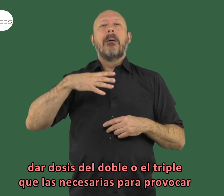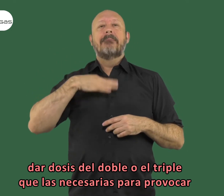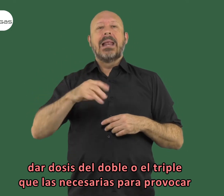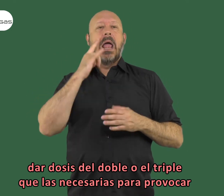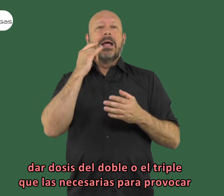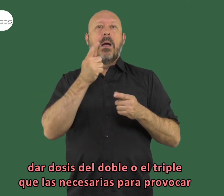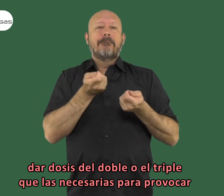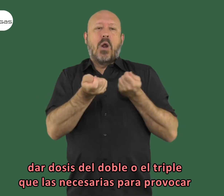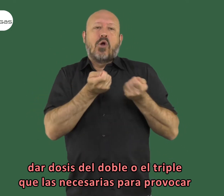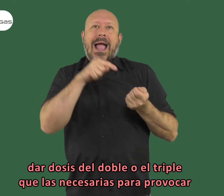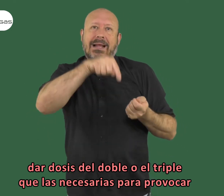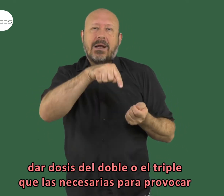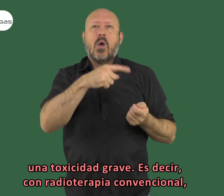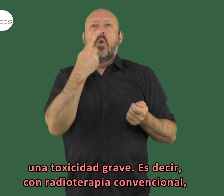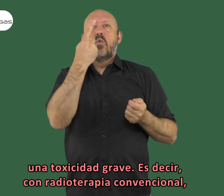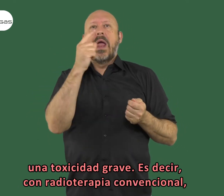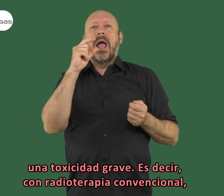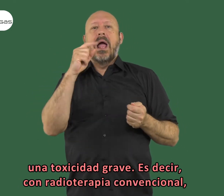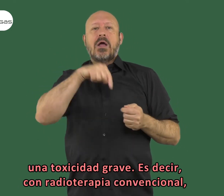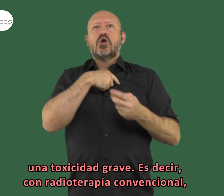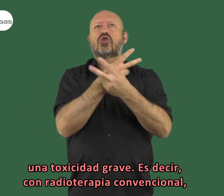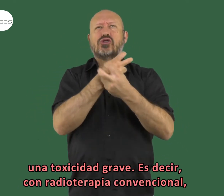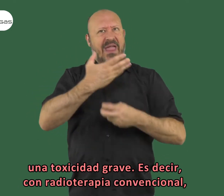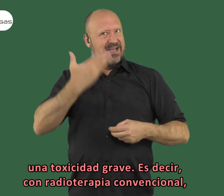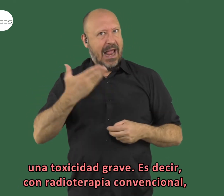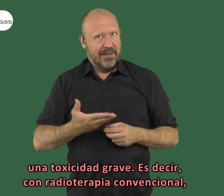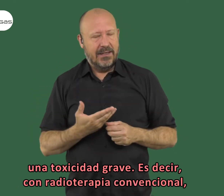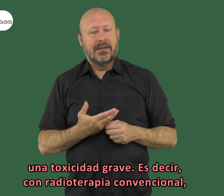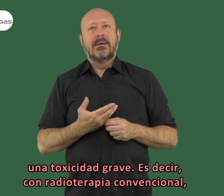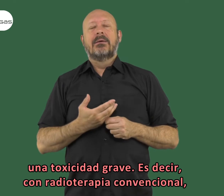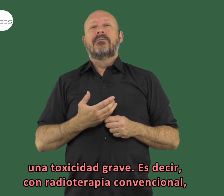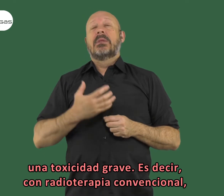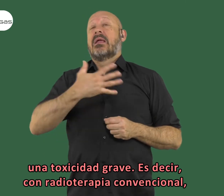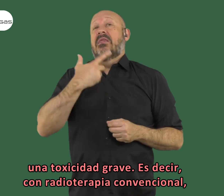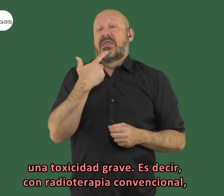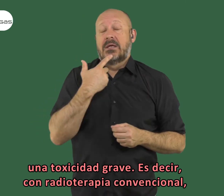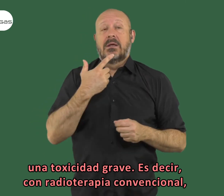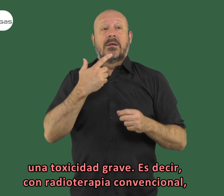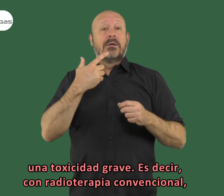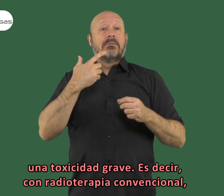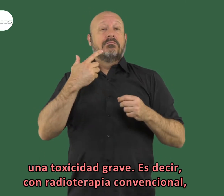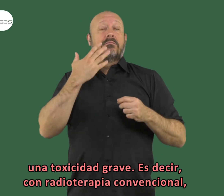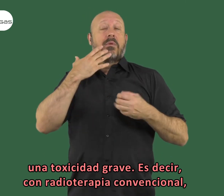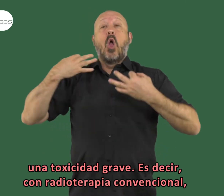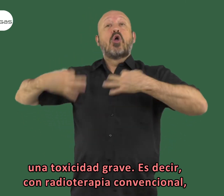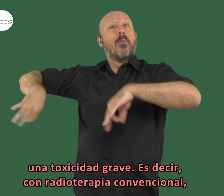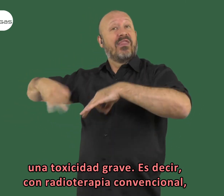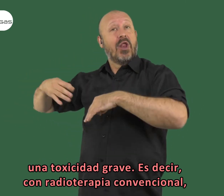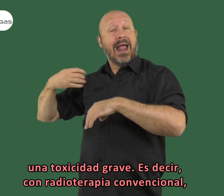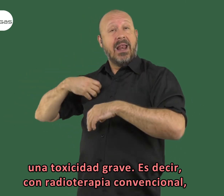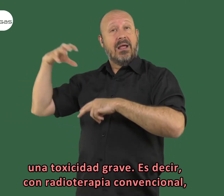las necesarias para provocar una toxicidad grave. Es decir, si con